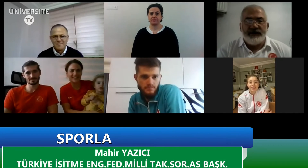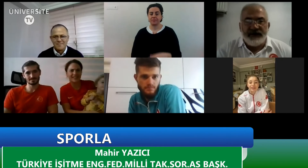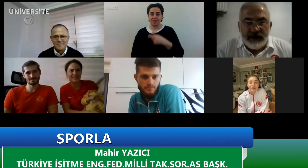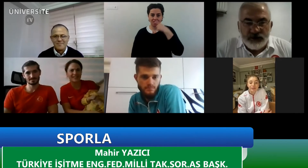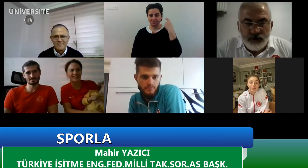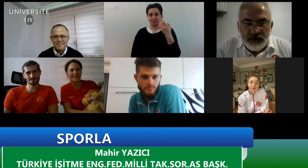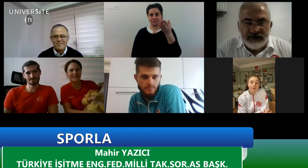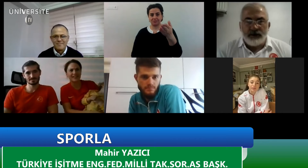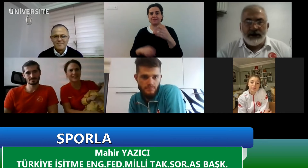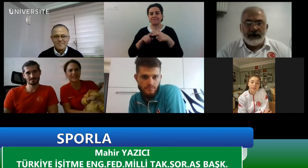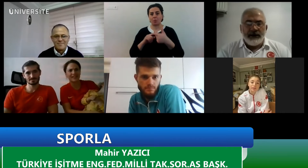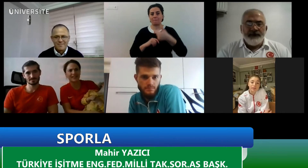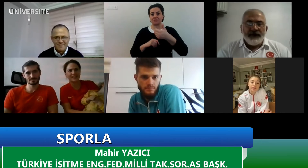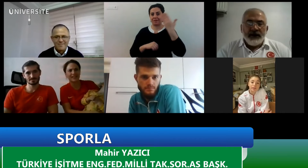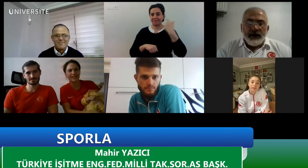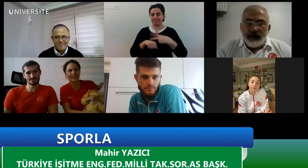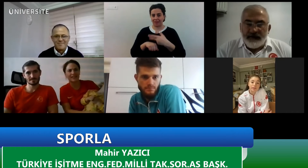eski bir federasyon başkanı olarak